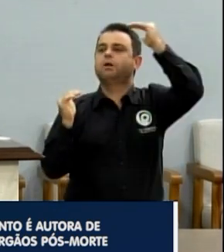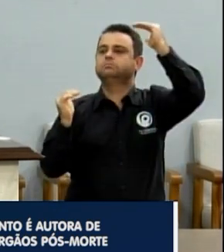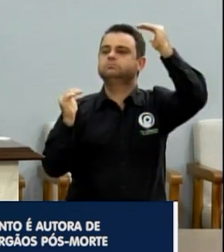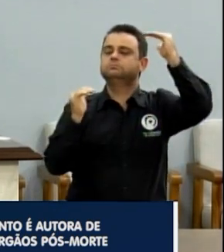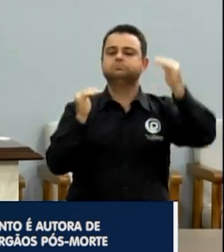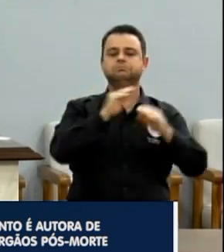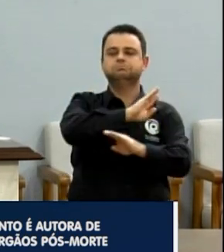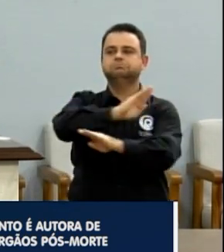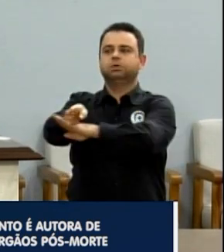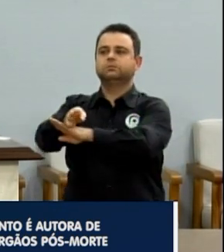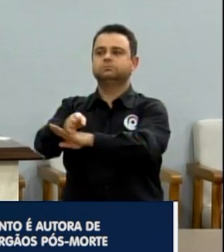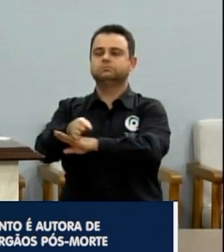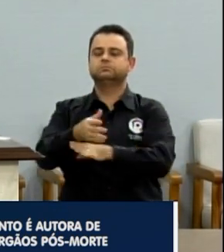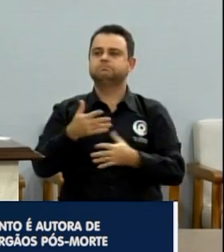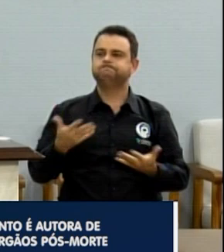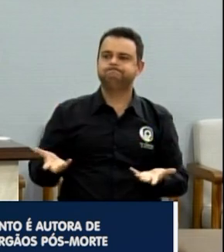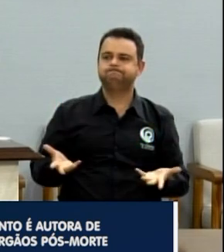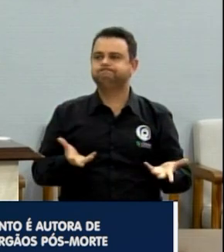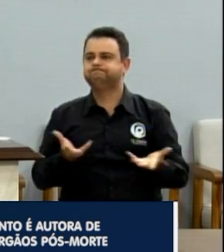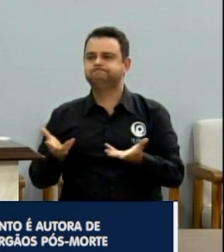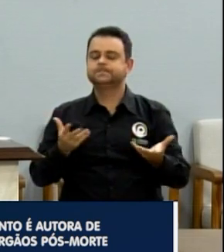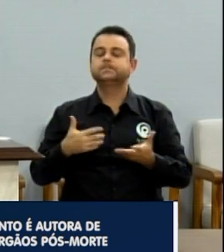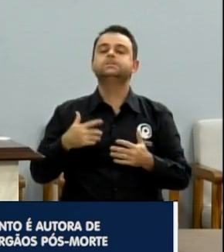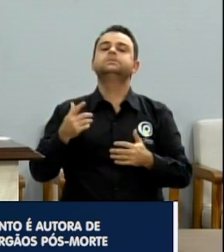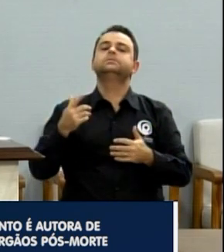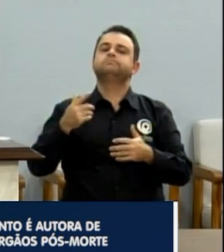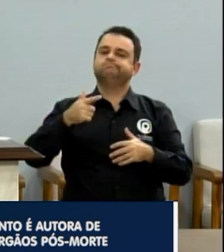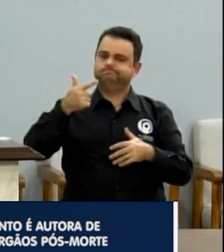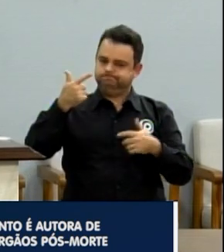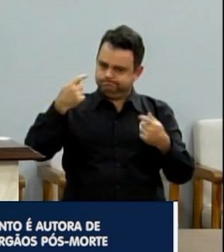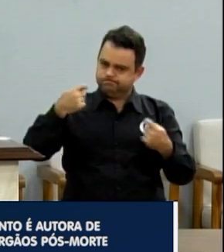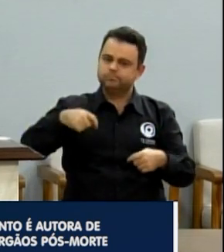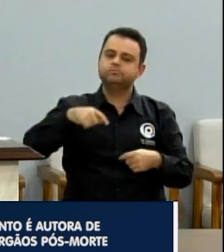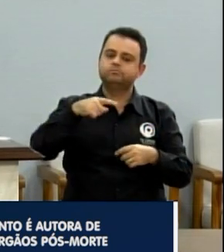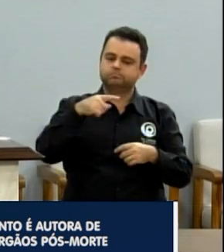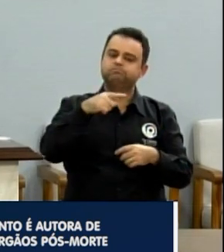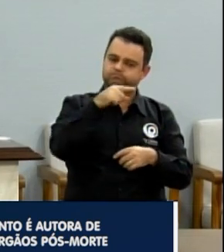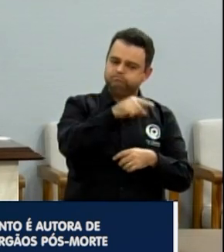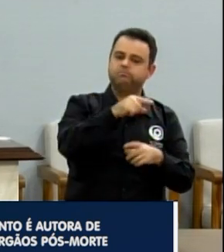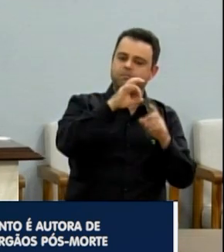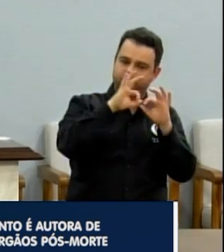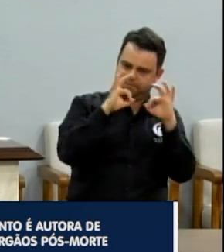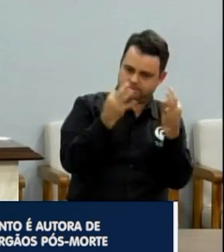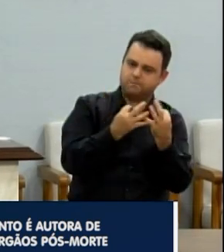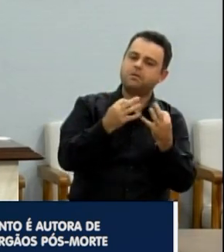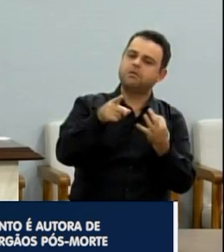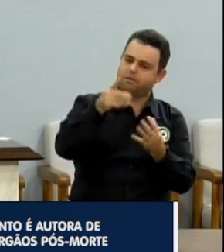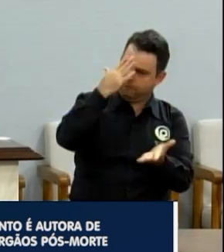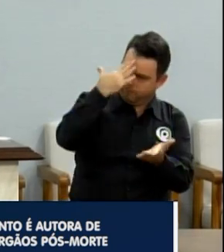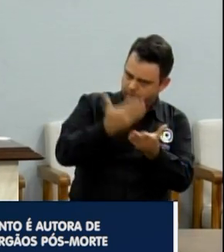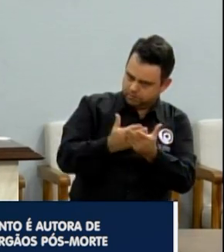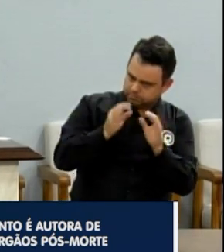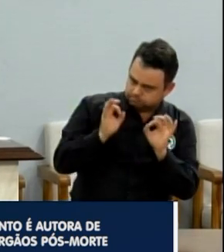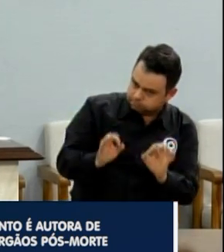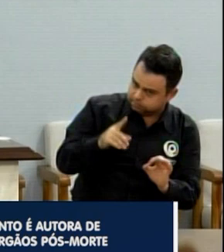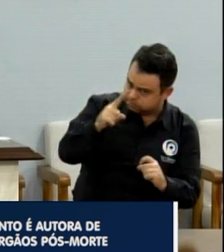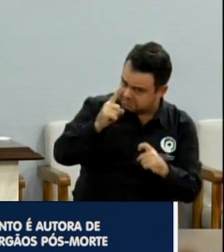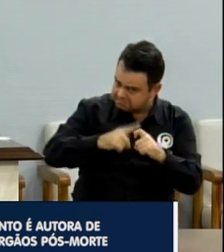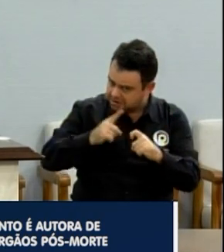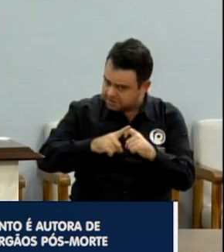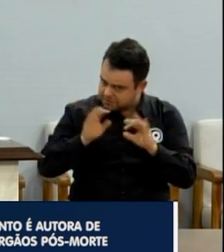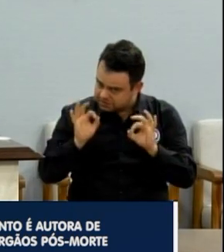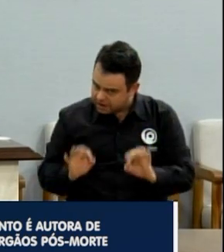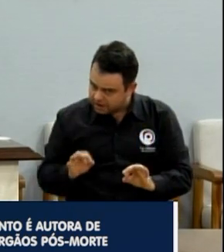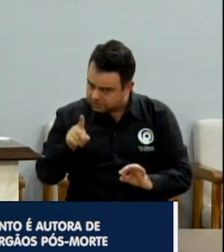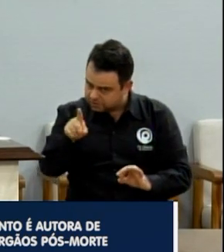então, fortalecer a confiança dos familiares novamente no sistema. E, na verdade, a atual lei de transplantes ela acabou por